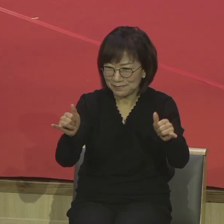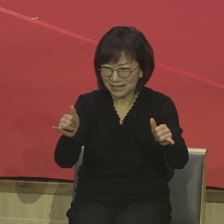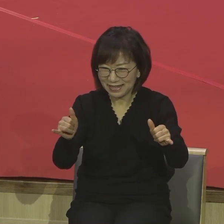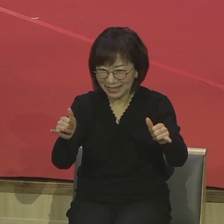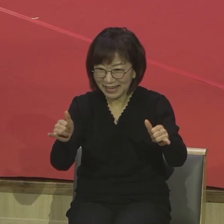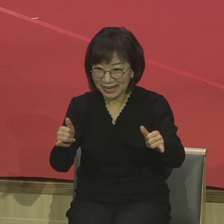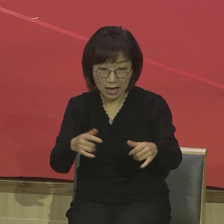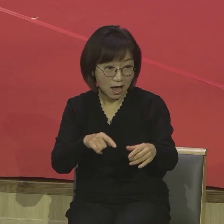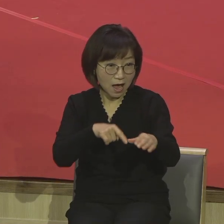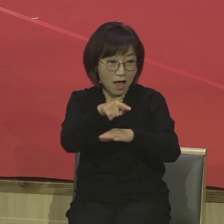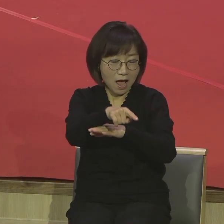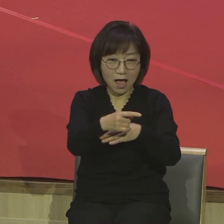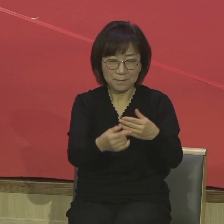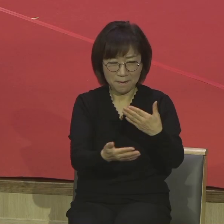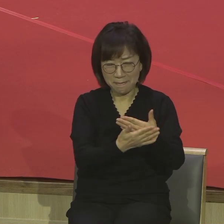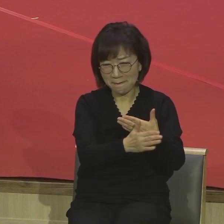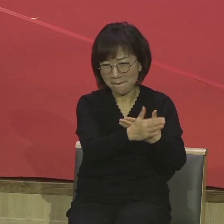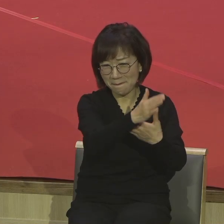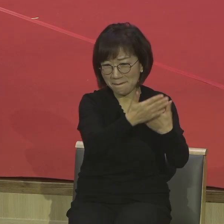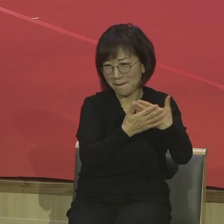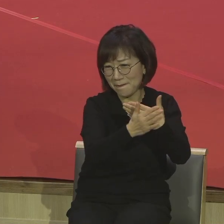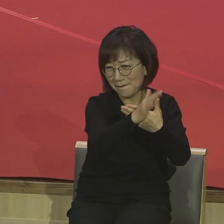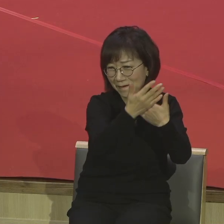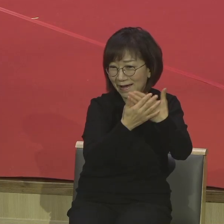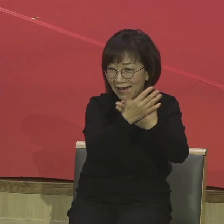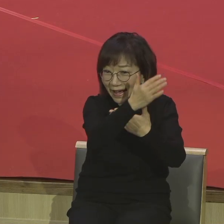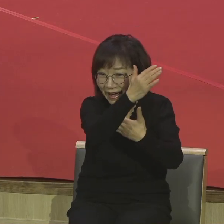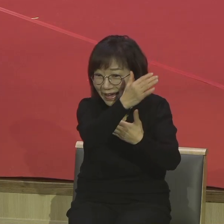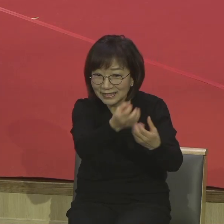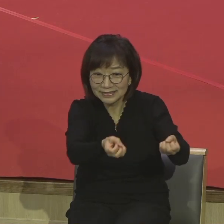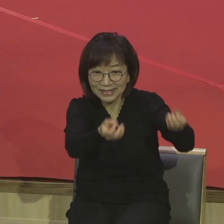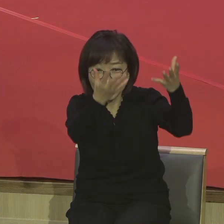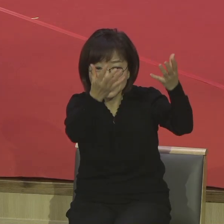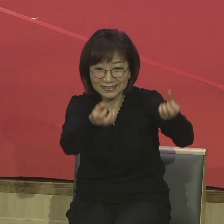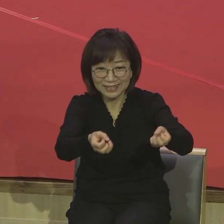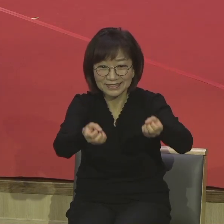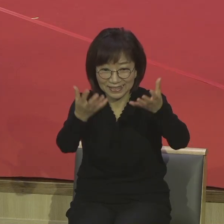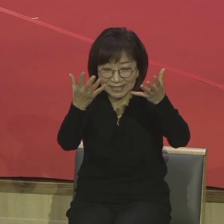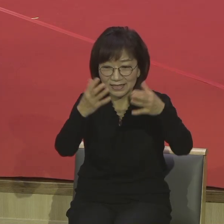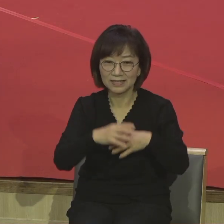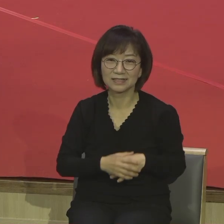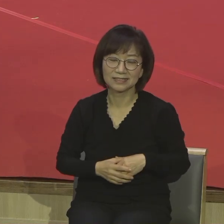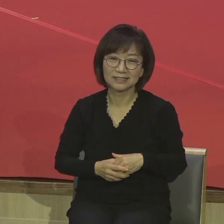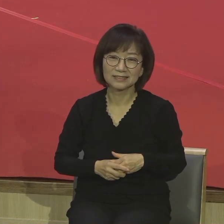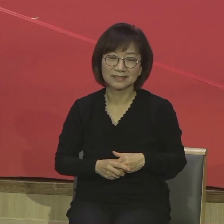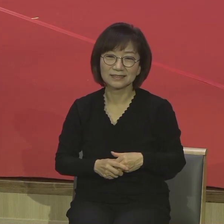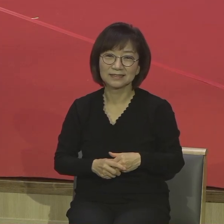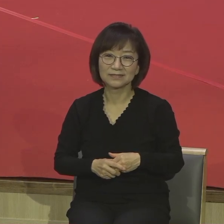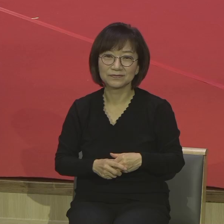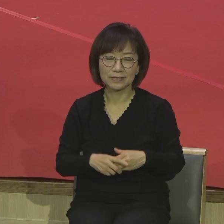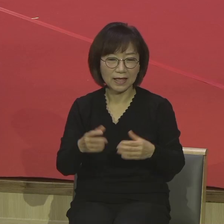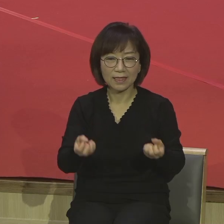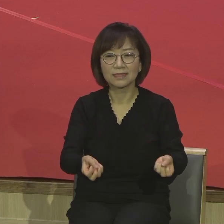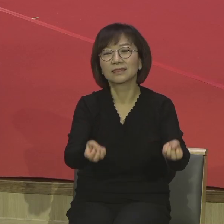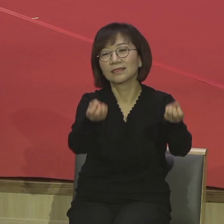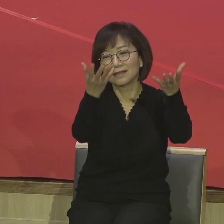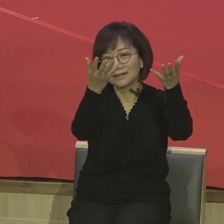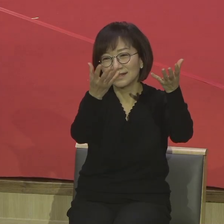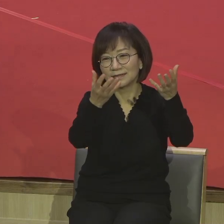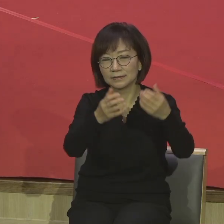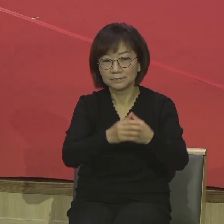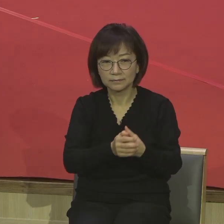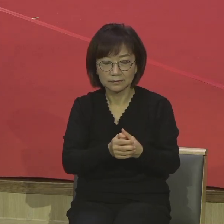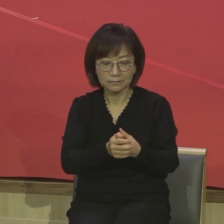이벤트입니다. 밖으로 나타낸다는 의미죠. 이벤트는 밖으로 드러낸다, 행사,